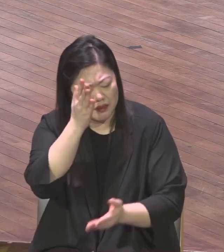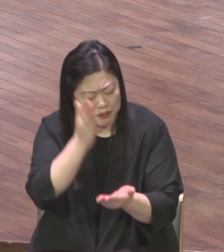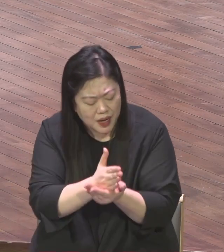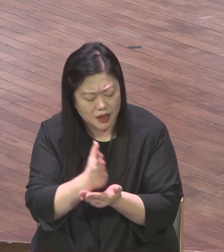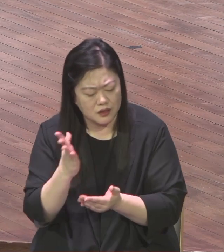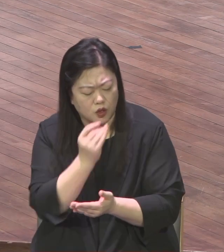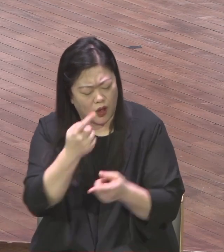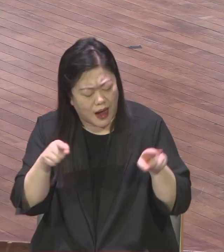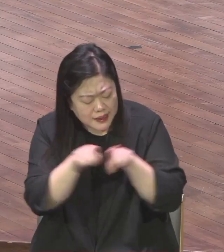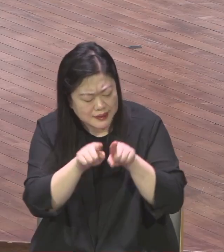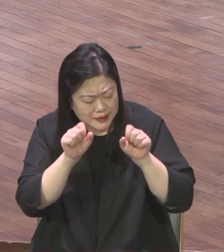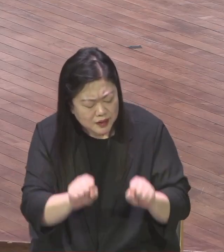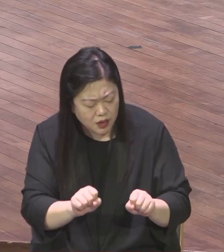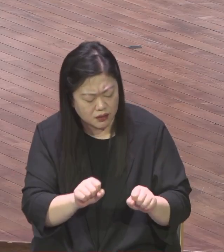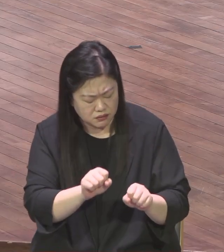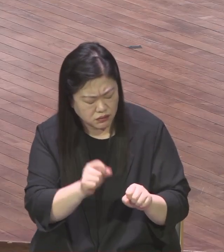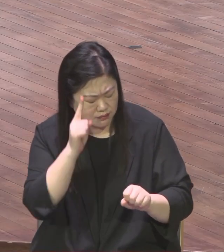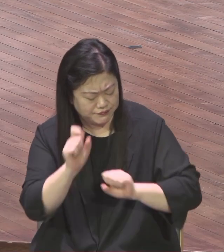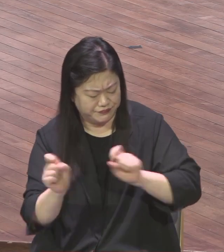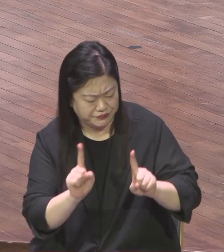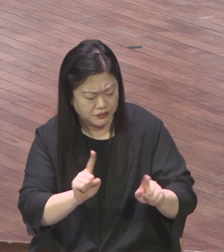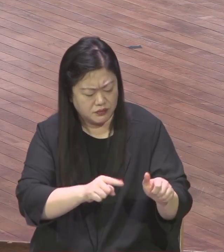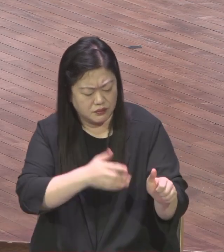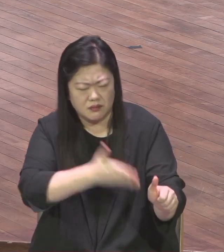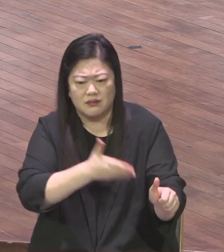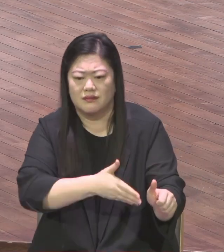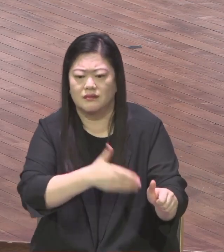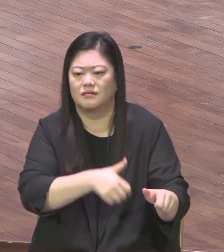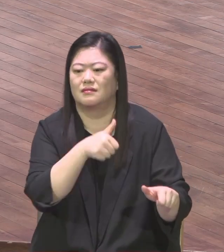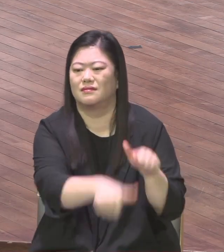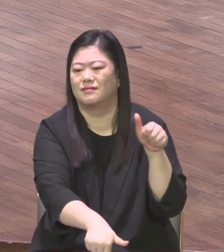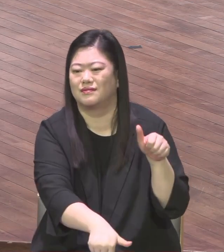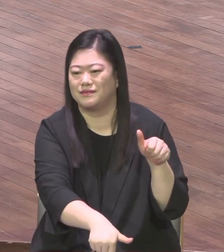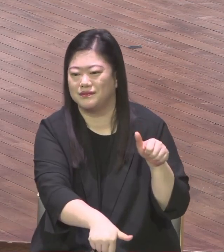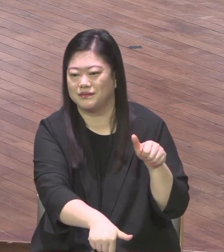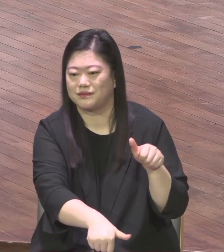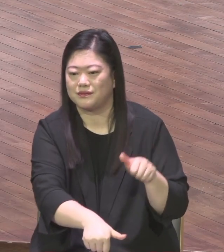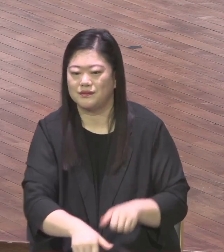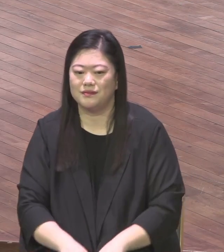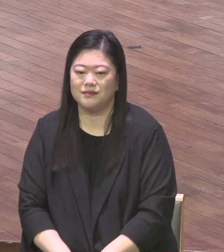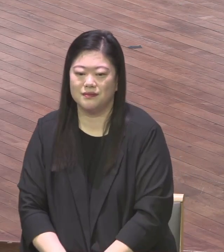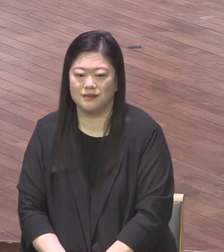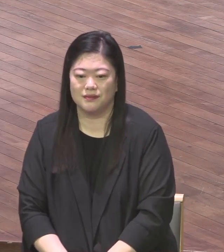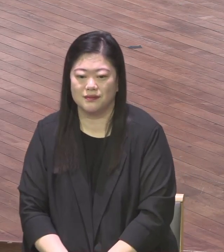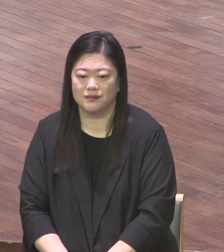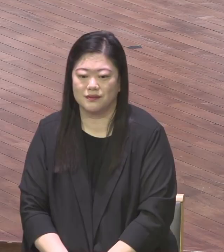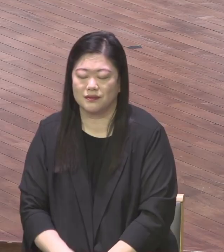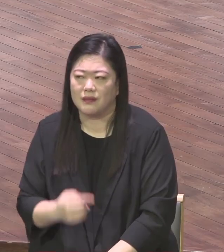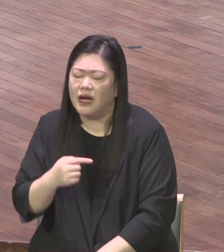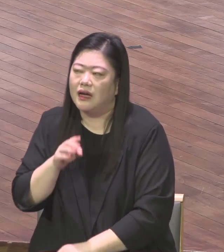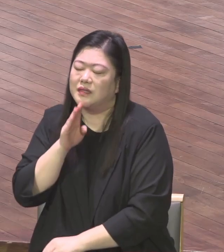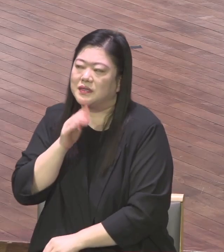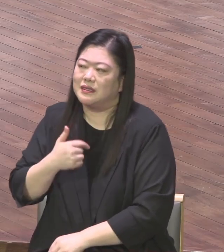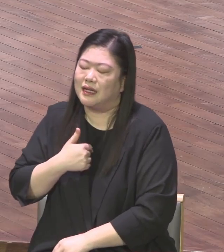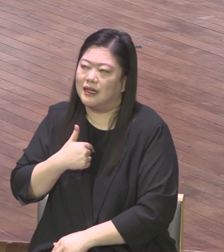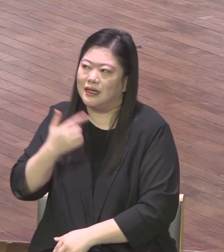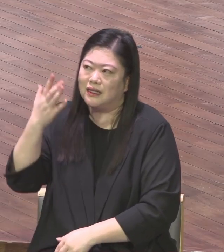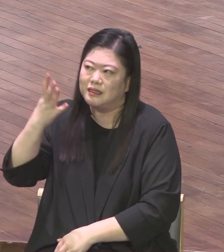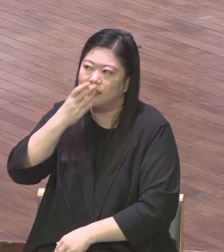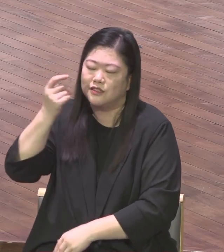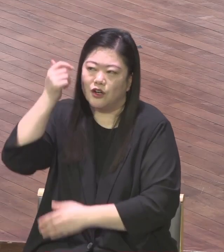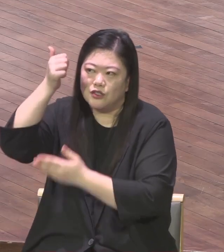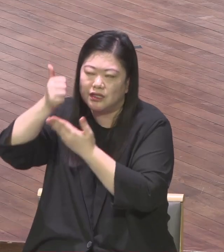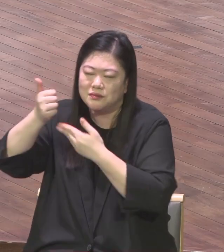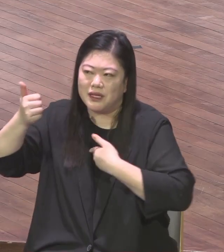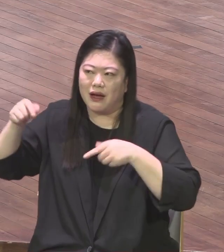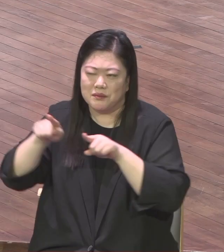너희 안에 성령 계신 걸 너 왜 모르고 사냐. 바로 알아라. 너희 안에 성령이 계신다.